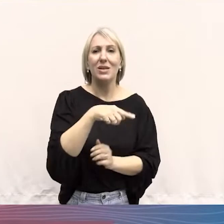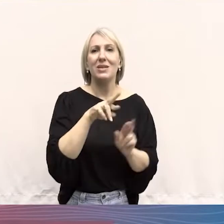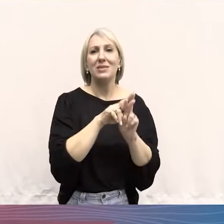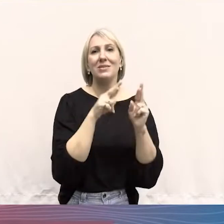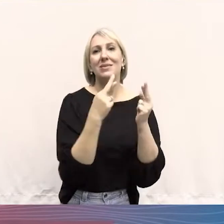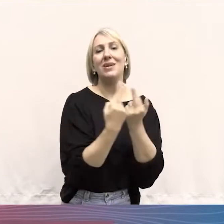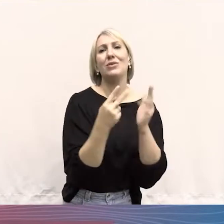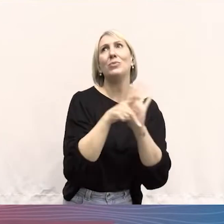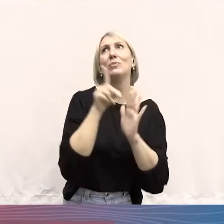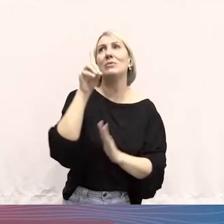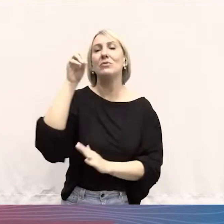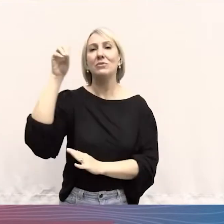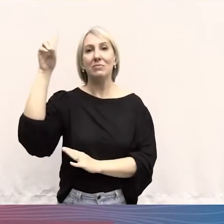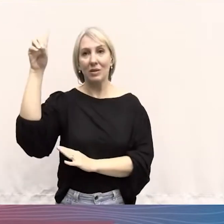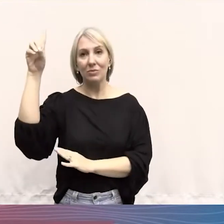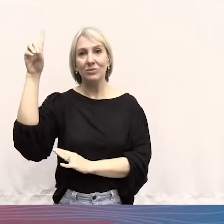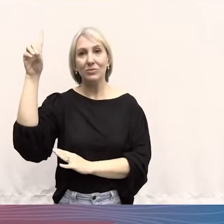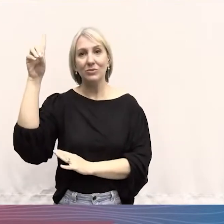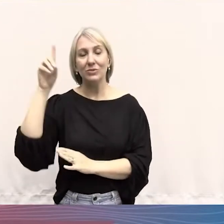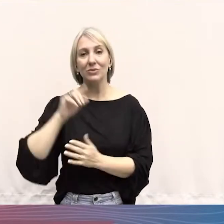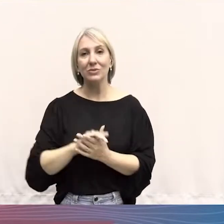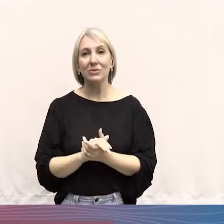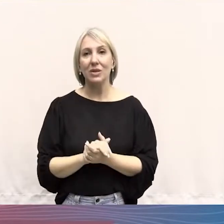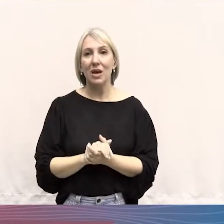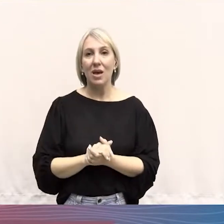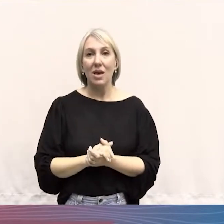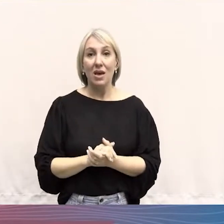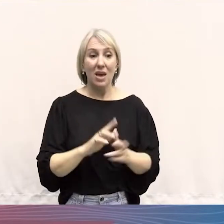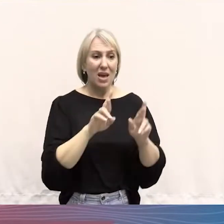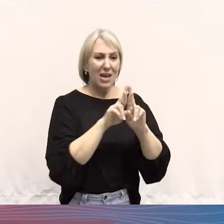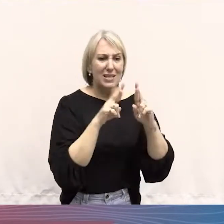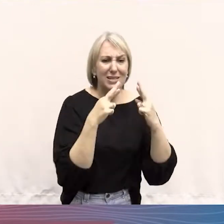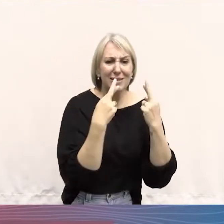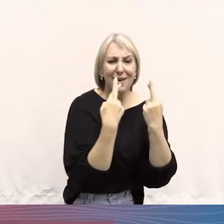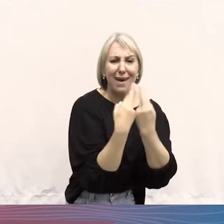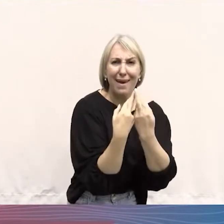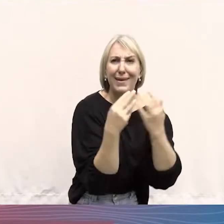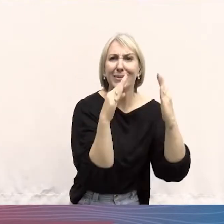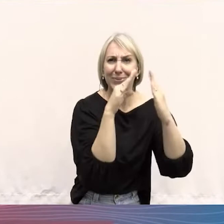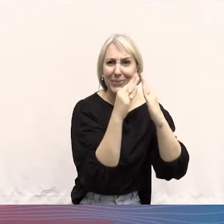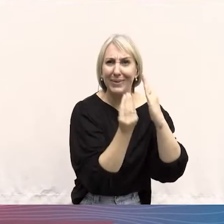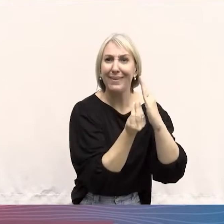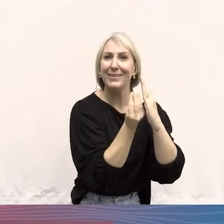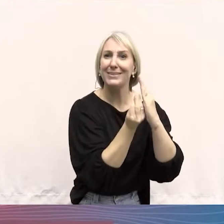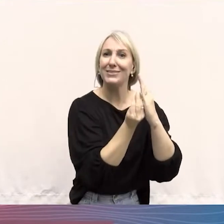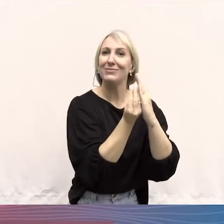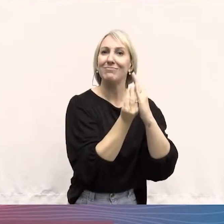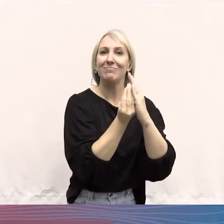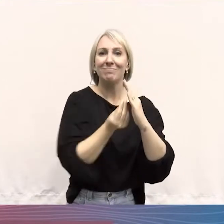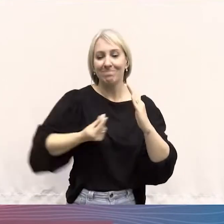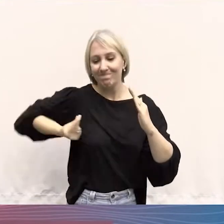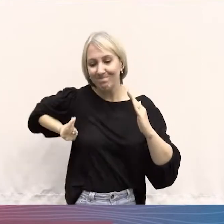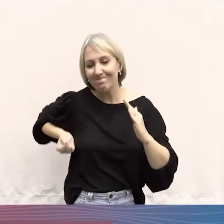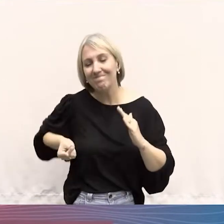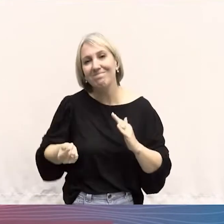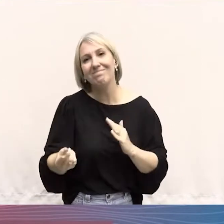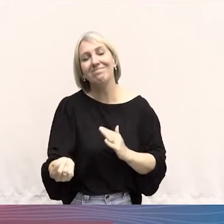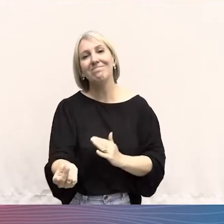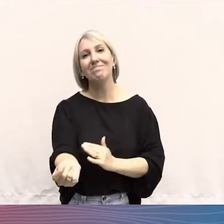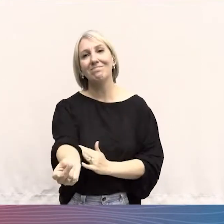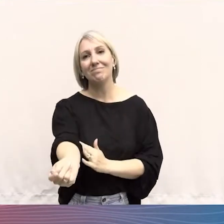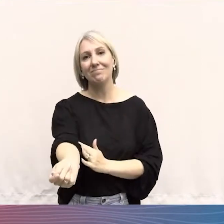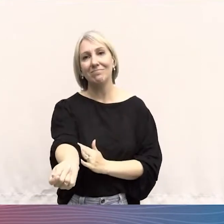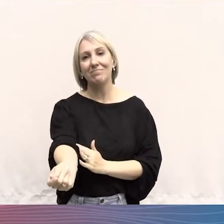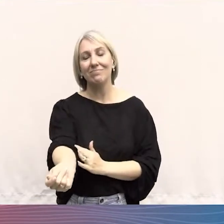nesse reino. E esse reino vai durar para todos sempre. Ó Senhor Jesus, né?